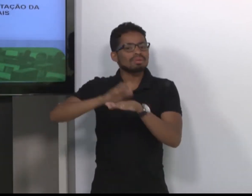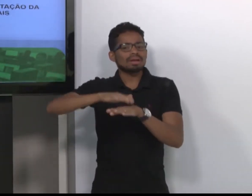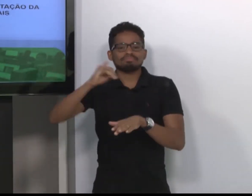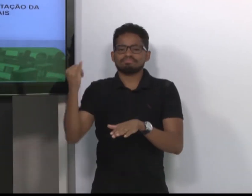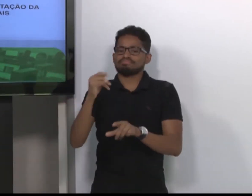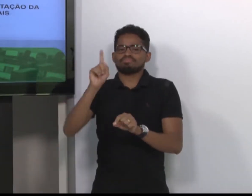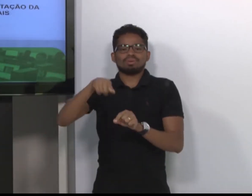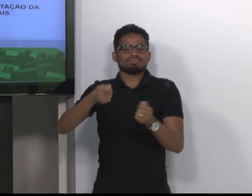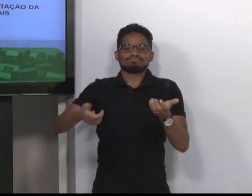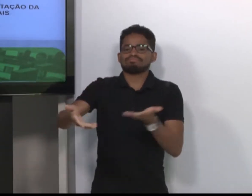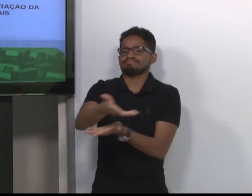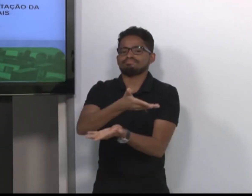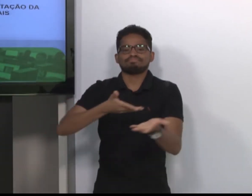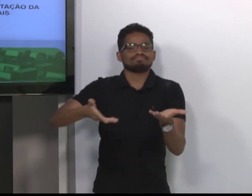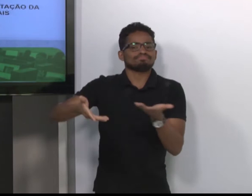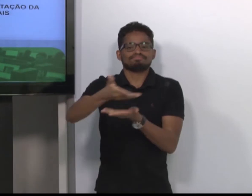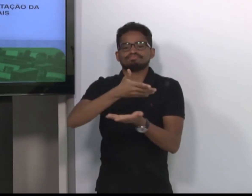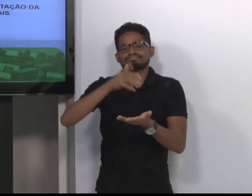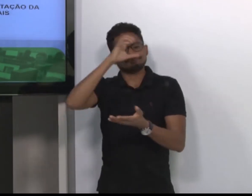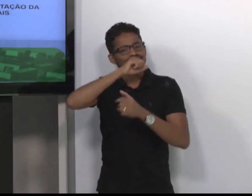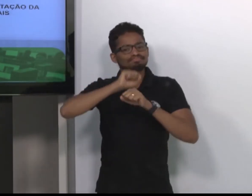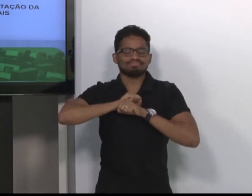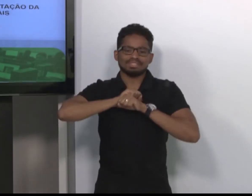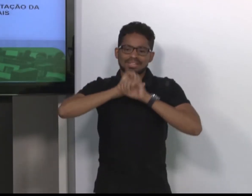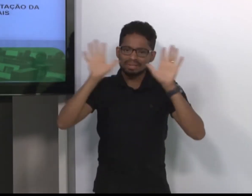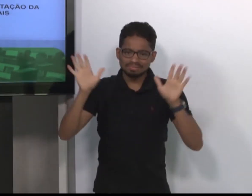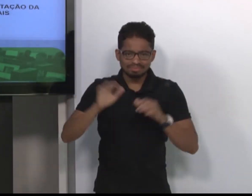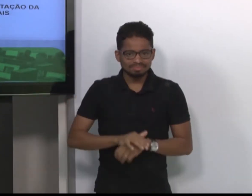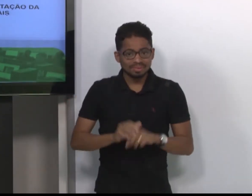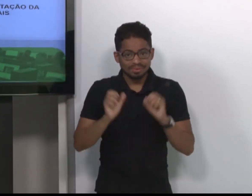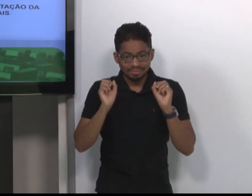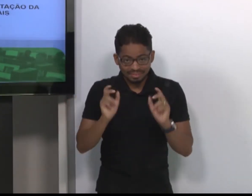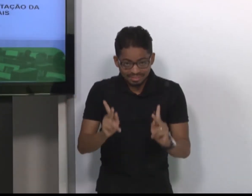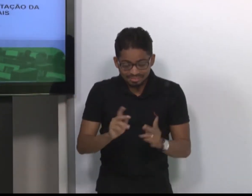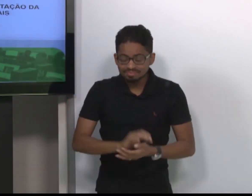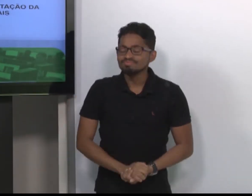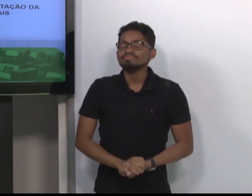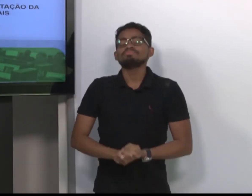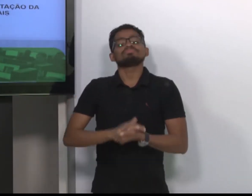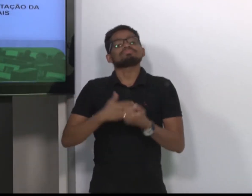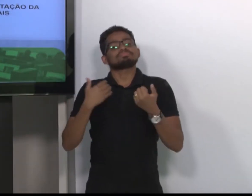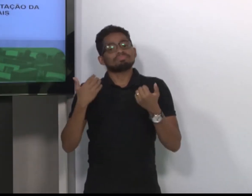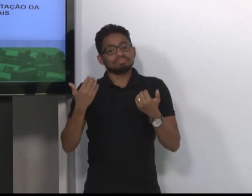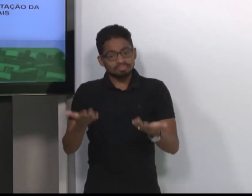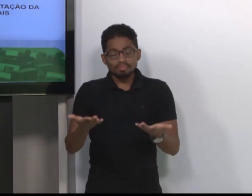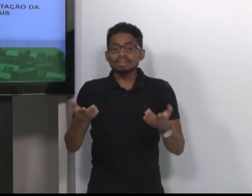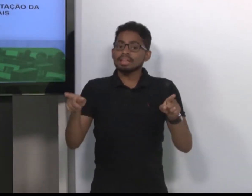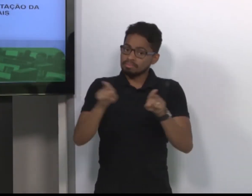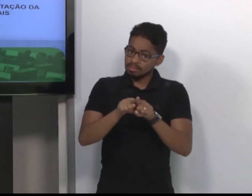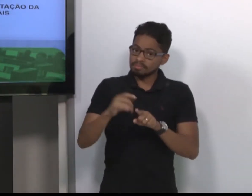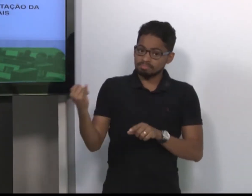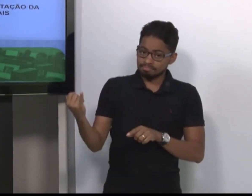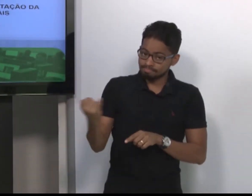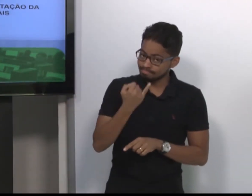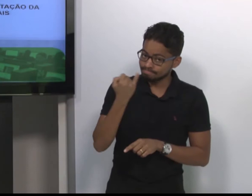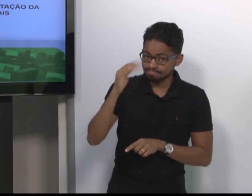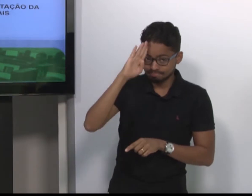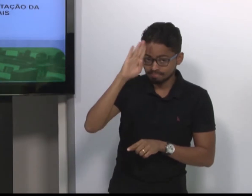É necessário haver interação para ficar claro. E também é muito importante que